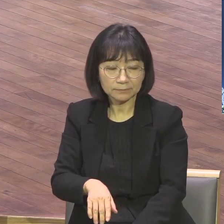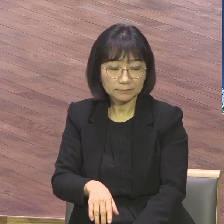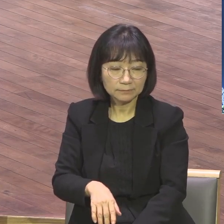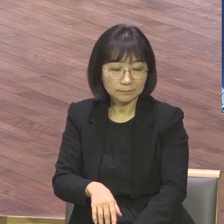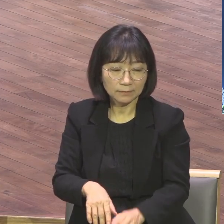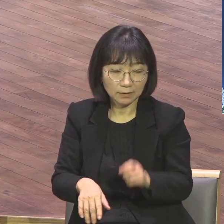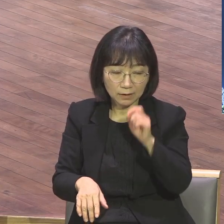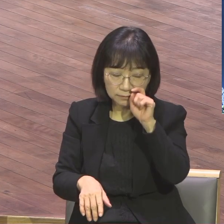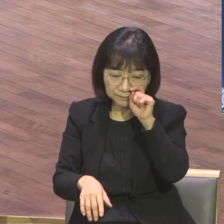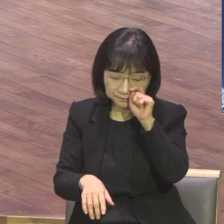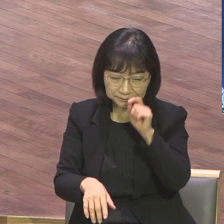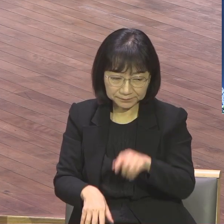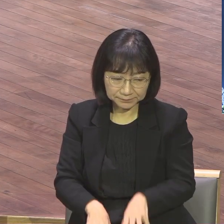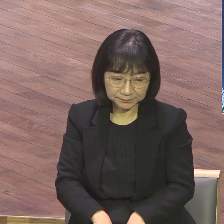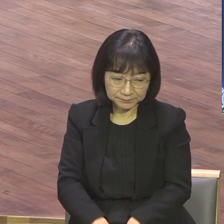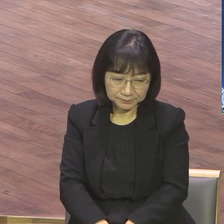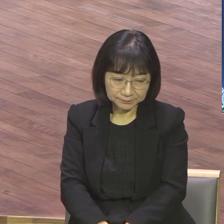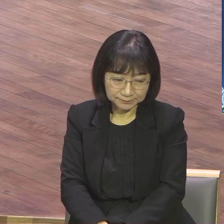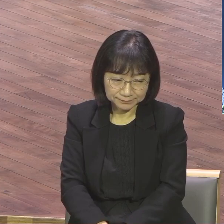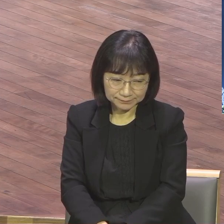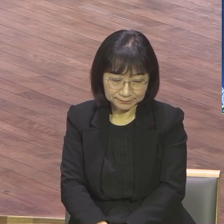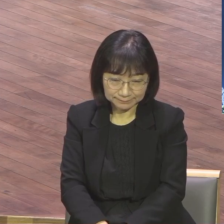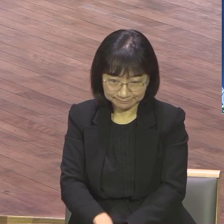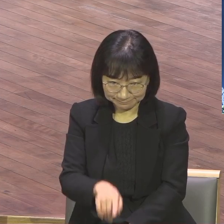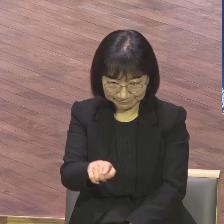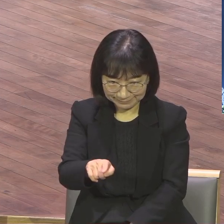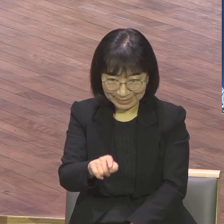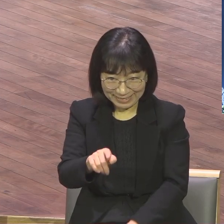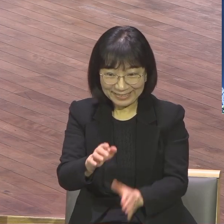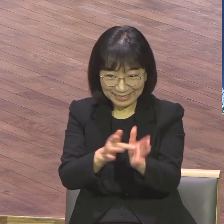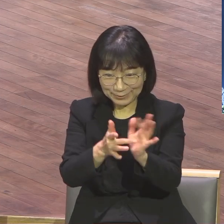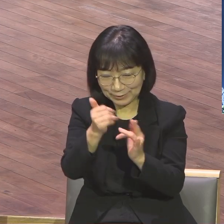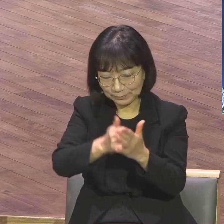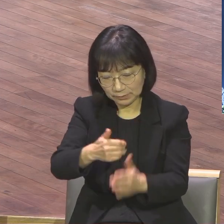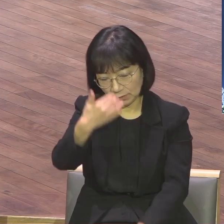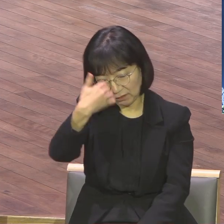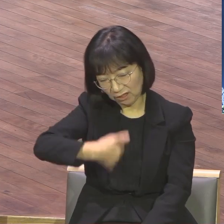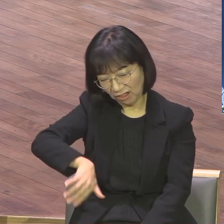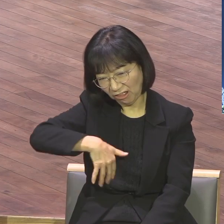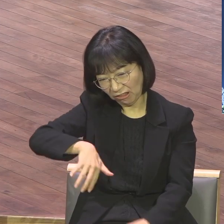죄사함 받았느니라 하시고 나서 최고 어려운 거